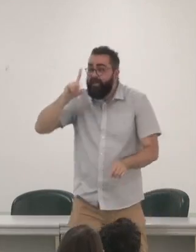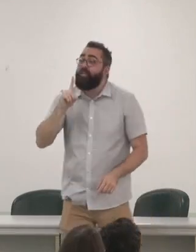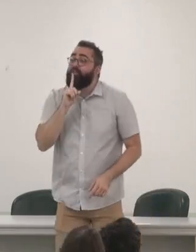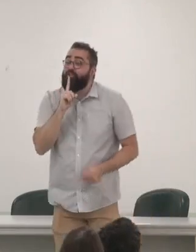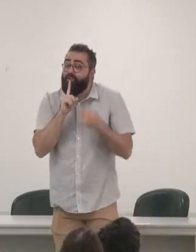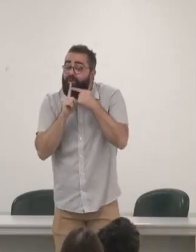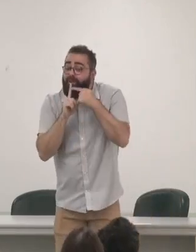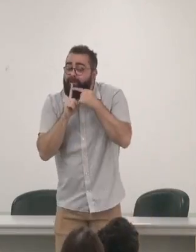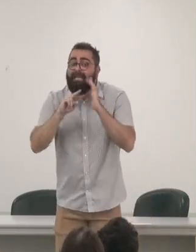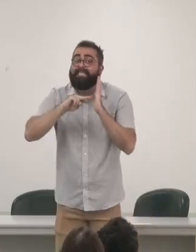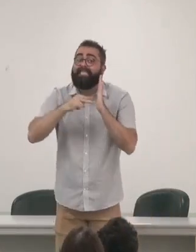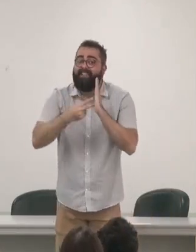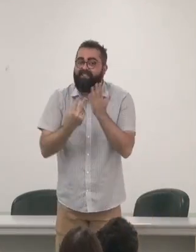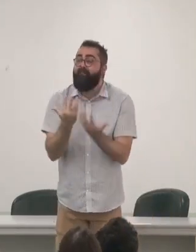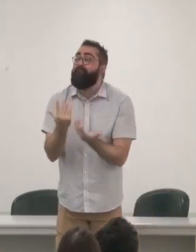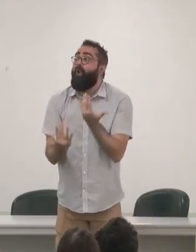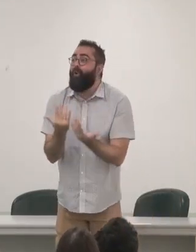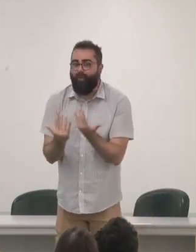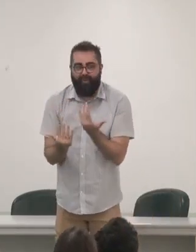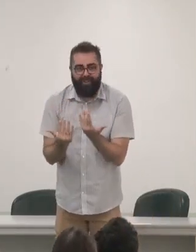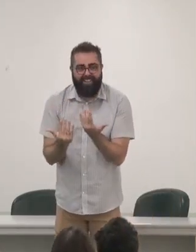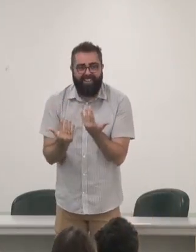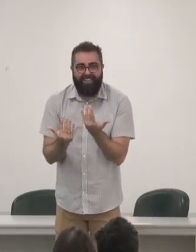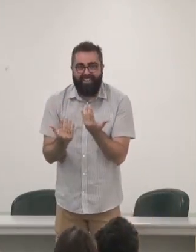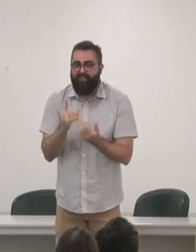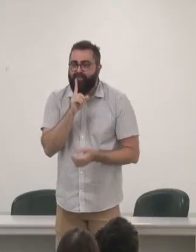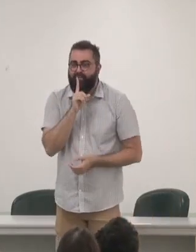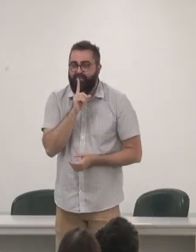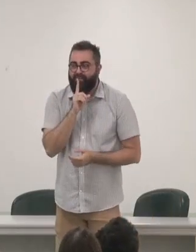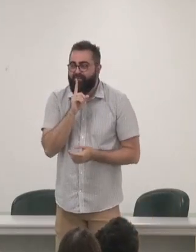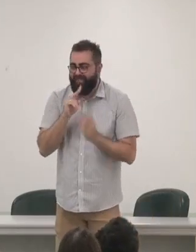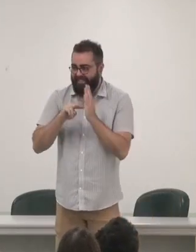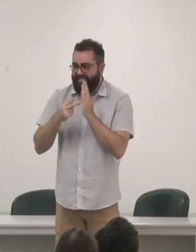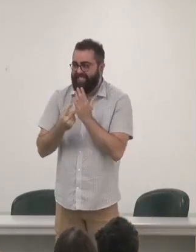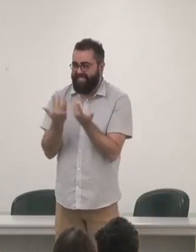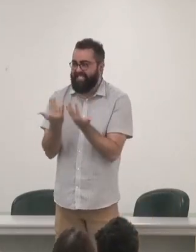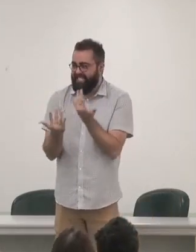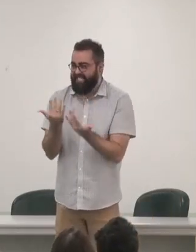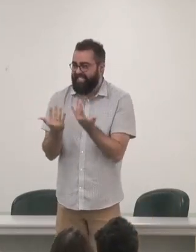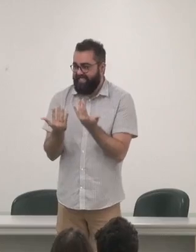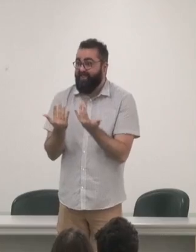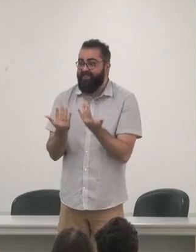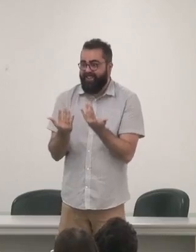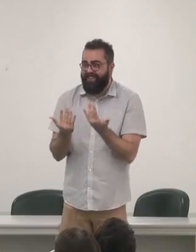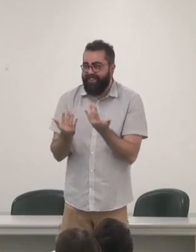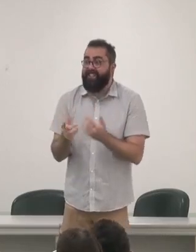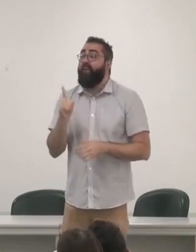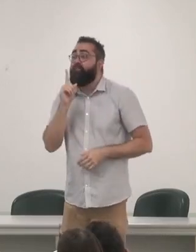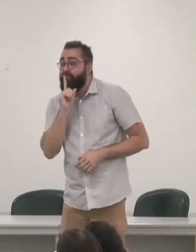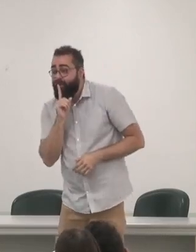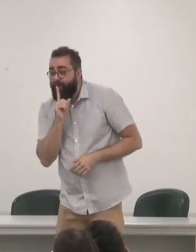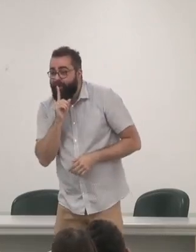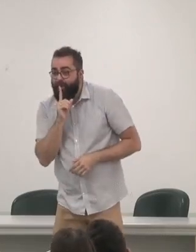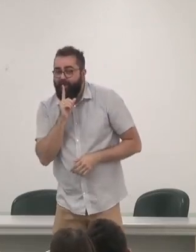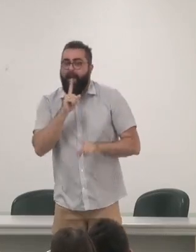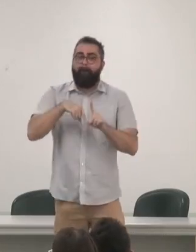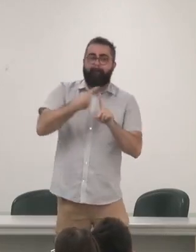Então, lembra que a gente tinha dito que essa palavra aqui era fogo anteriormente? Então,